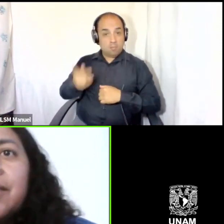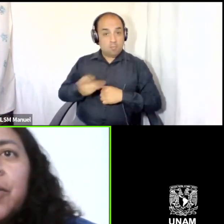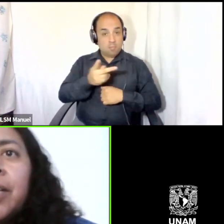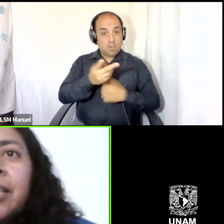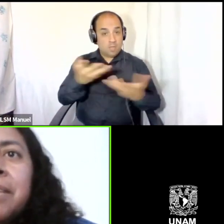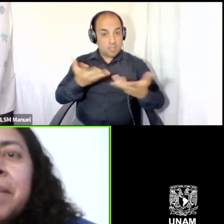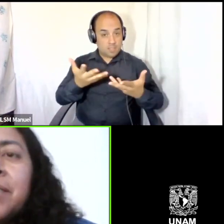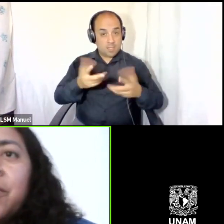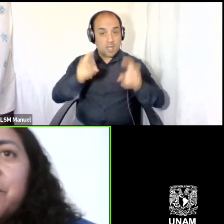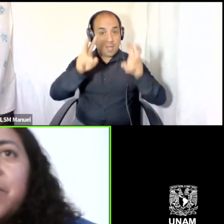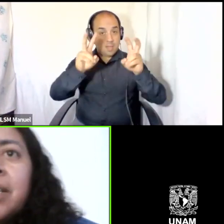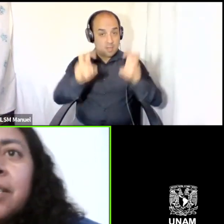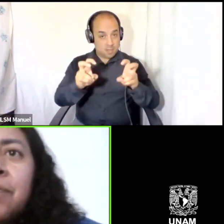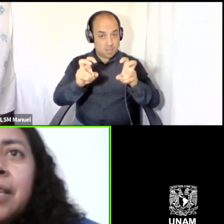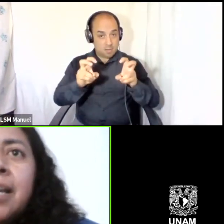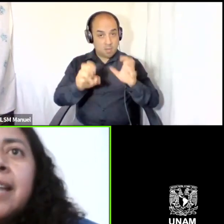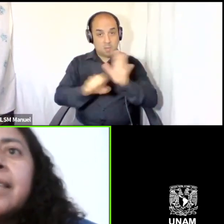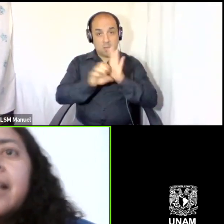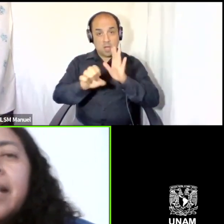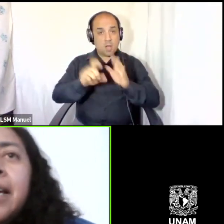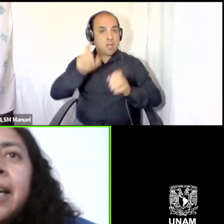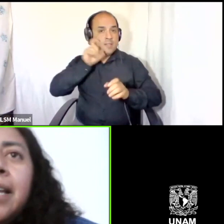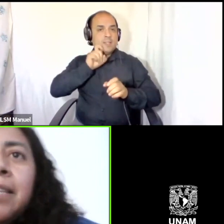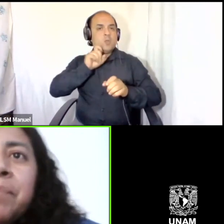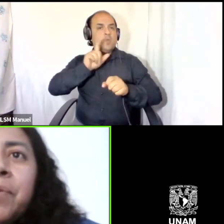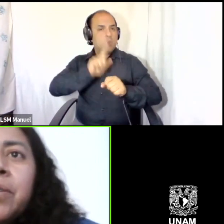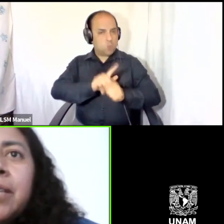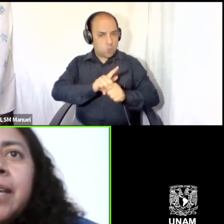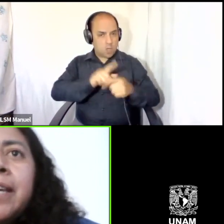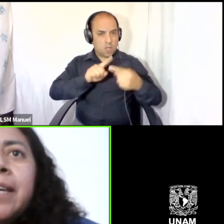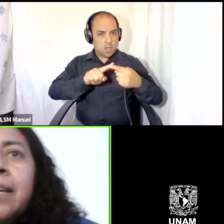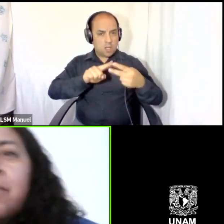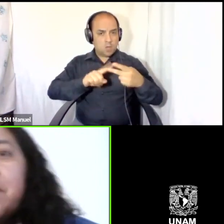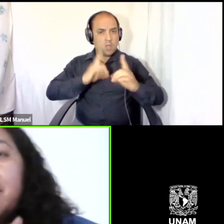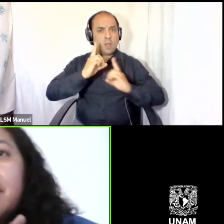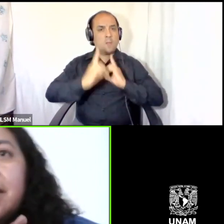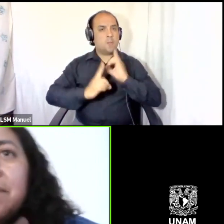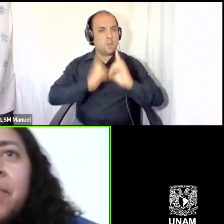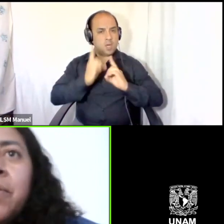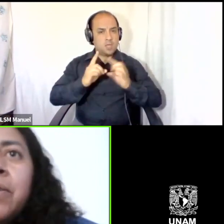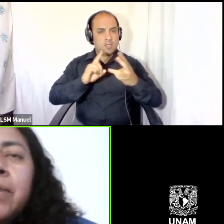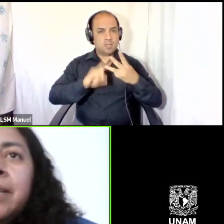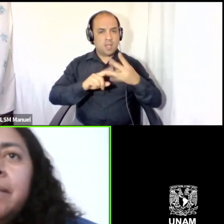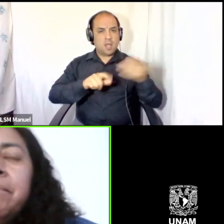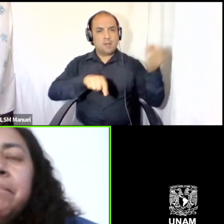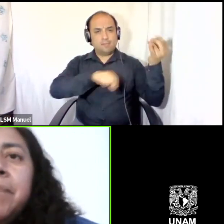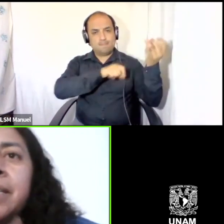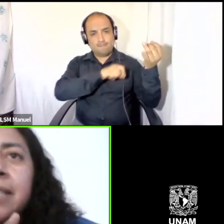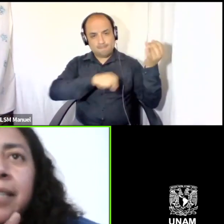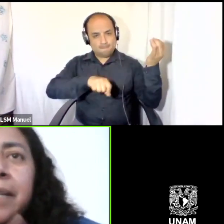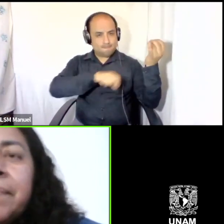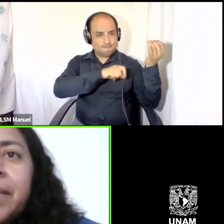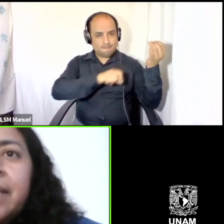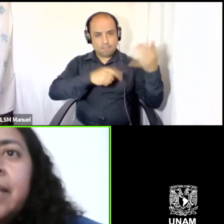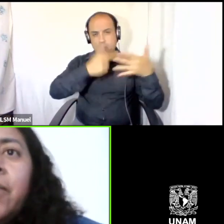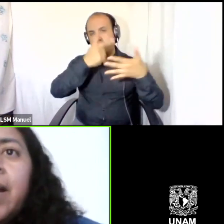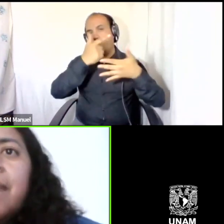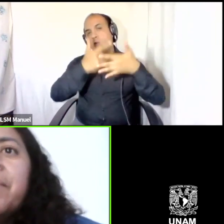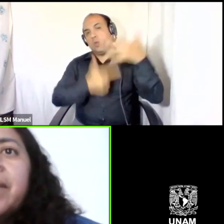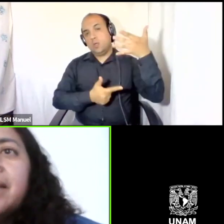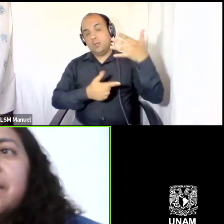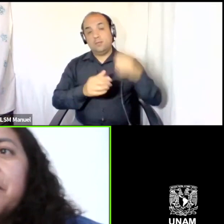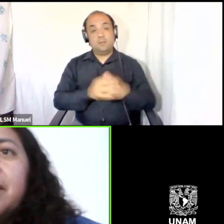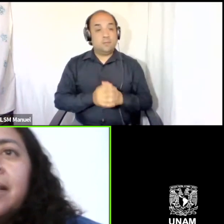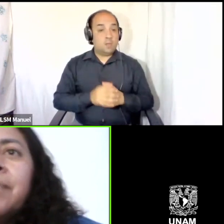con relación a temas como la sexualidad, el deporte, el romanticismo, etcétera. Y